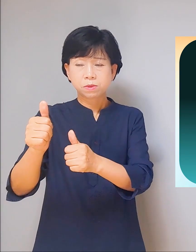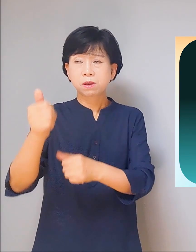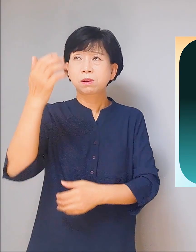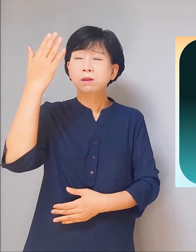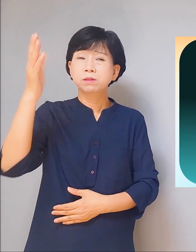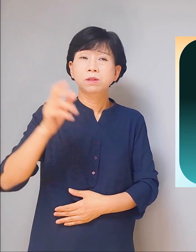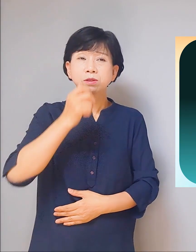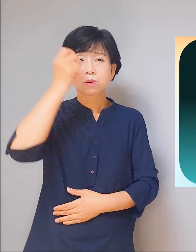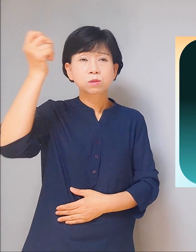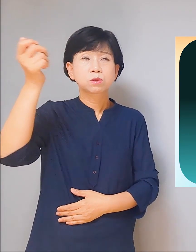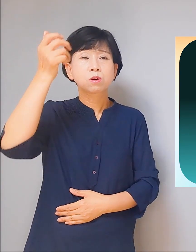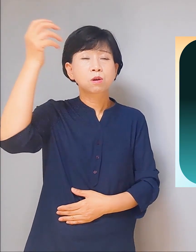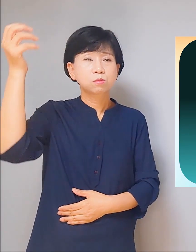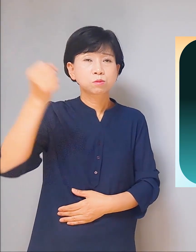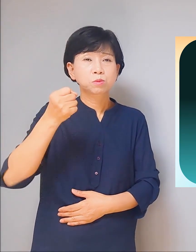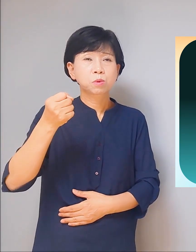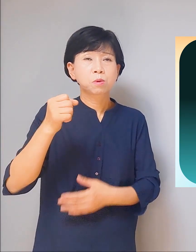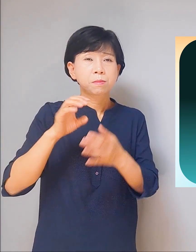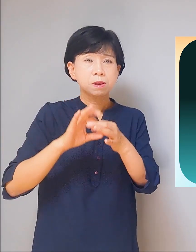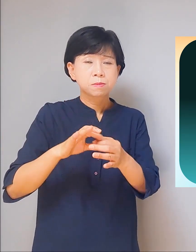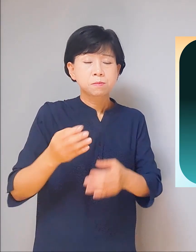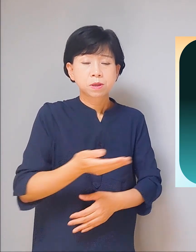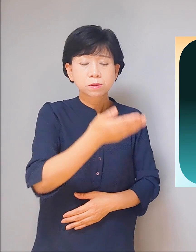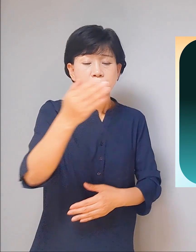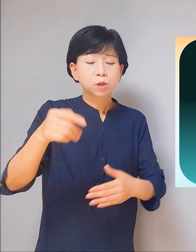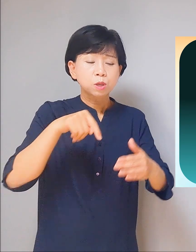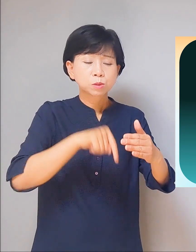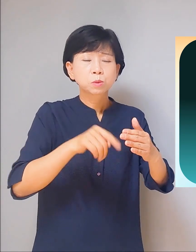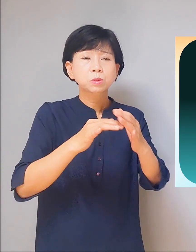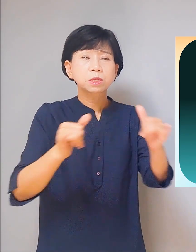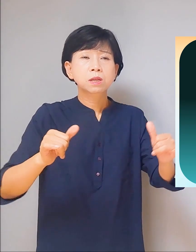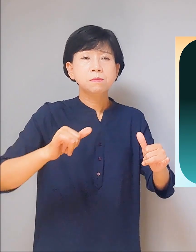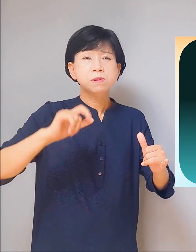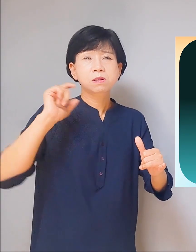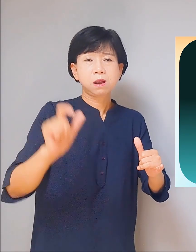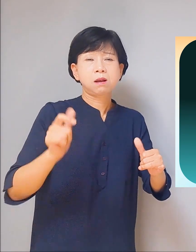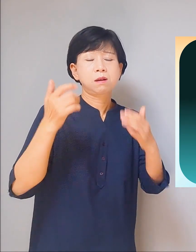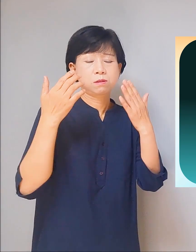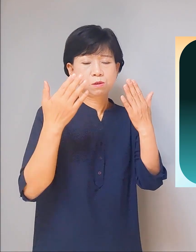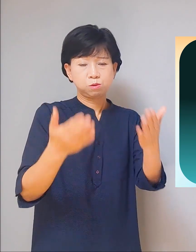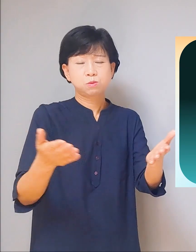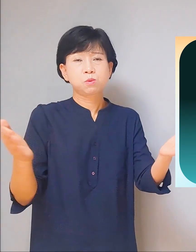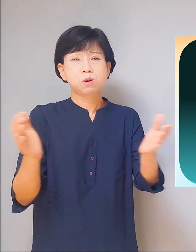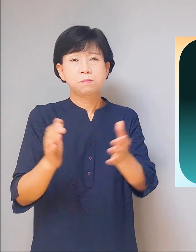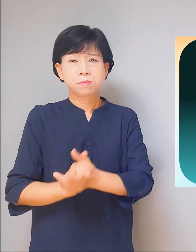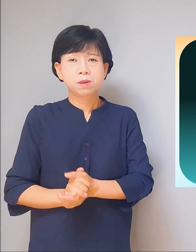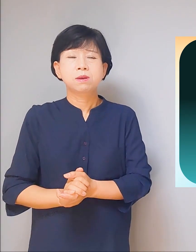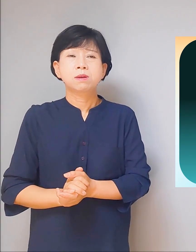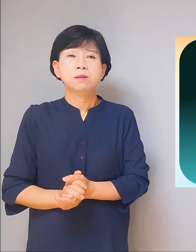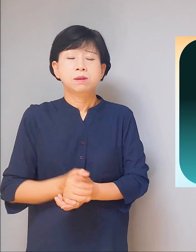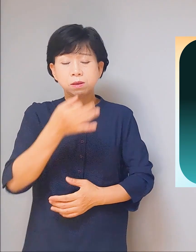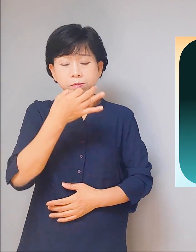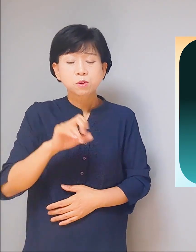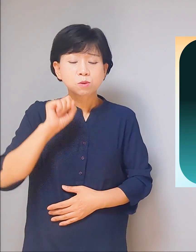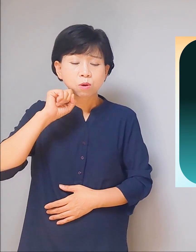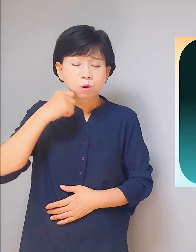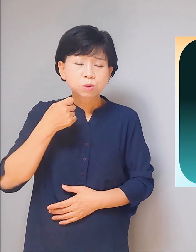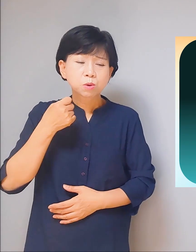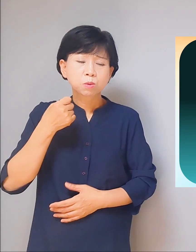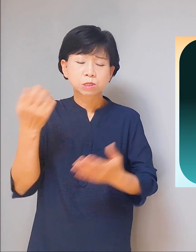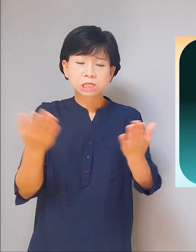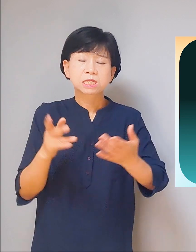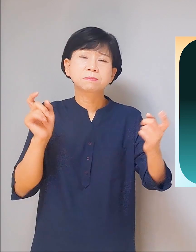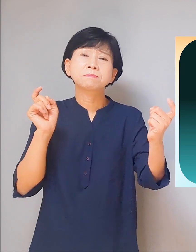성령으로 말미암아 너희 속사람을 능력으로 강건하게 하시오며 아멘. 힘들고 어려운 일이